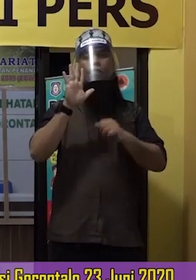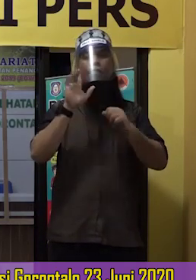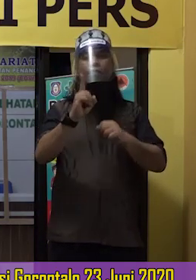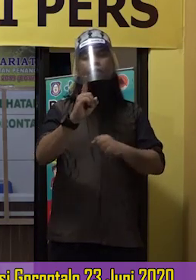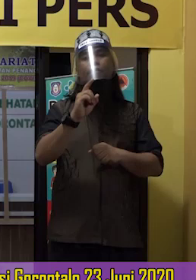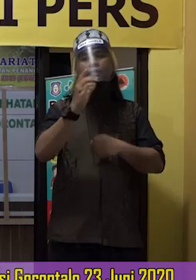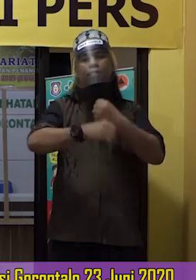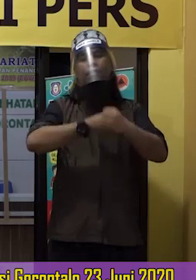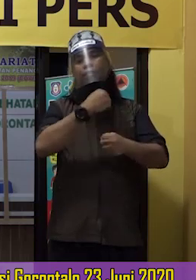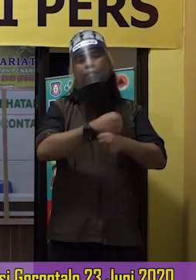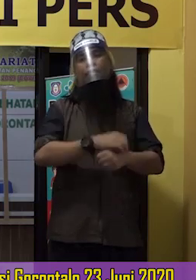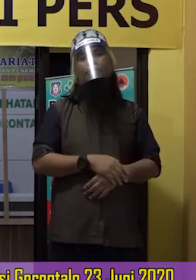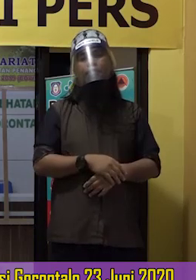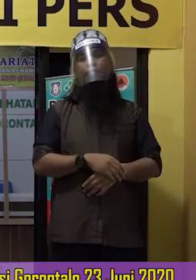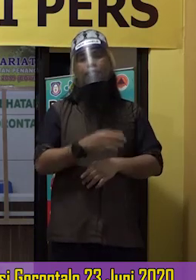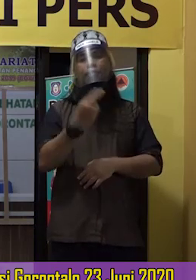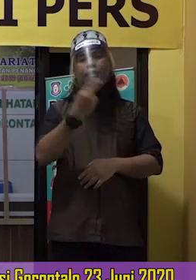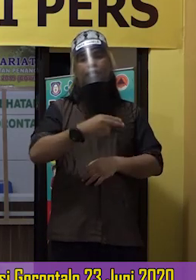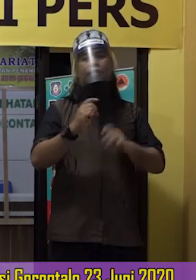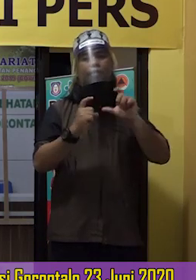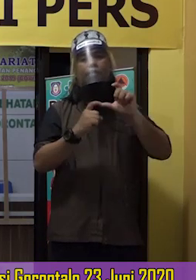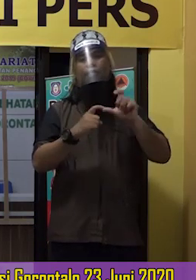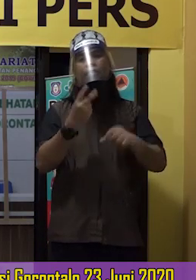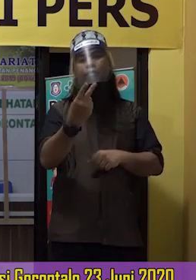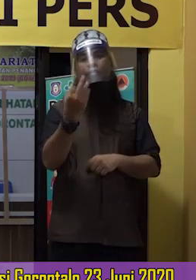tahun, hasil swab yang kedua dan ketiga